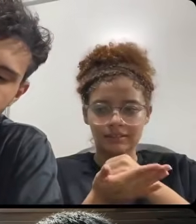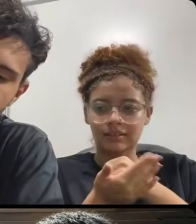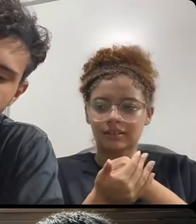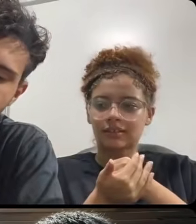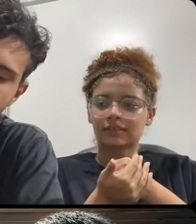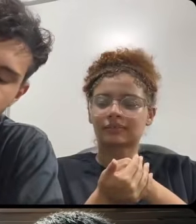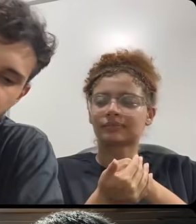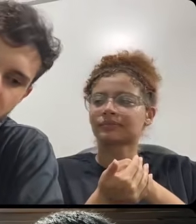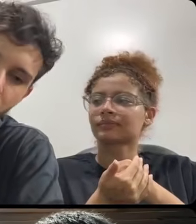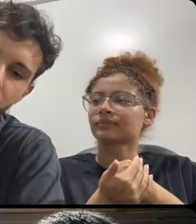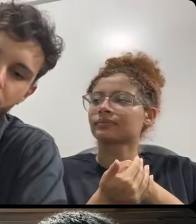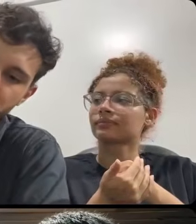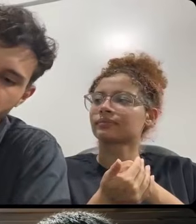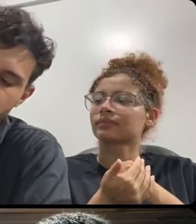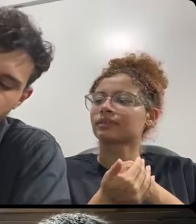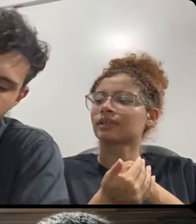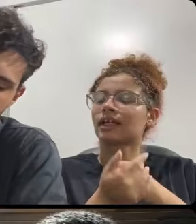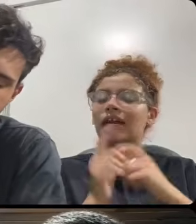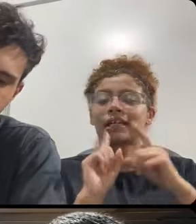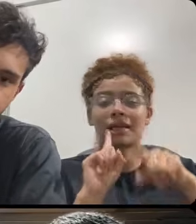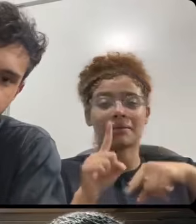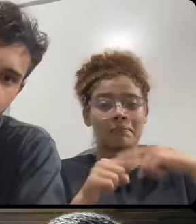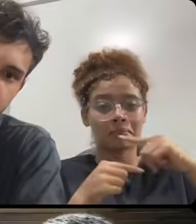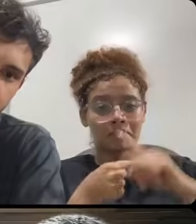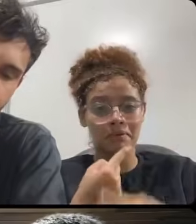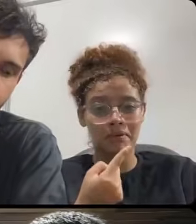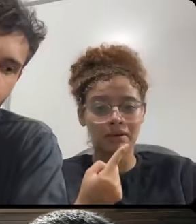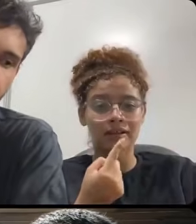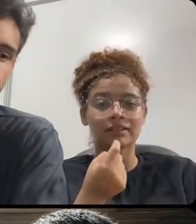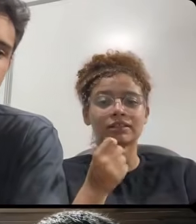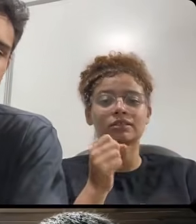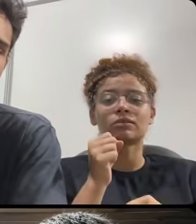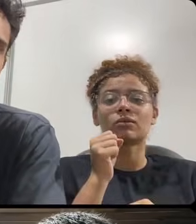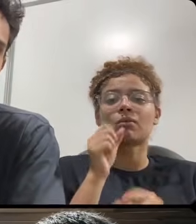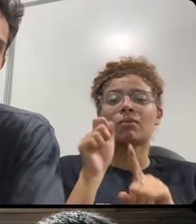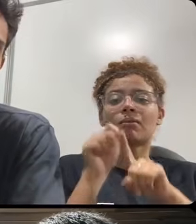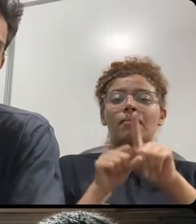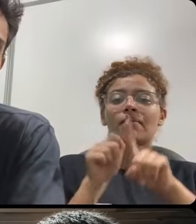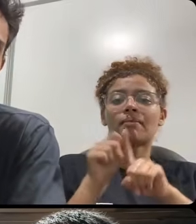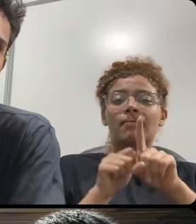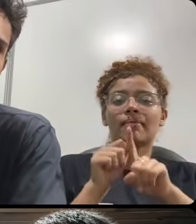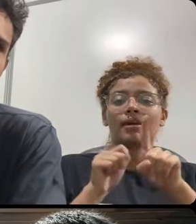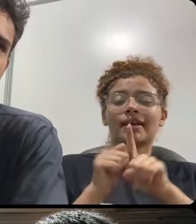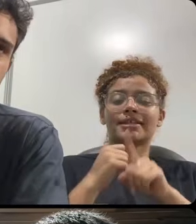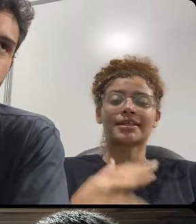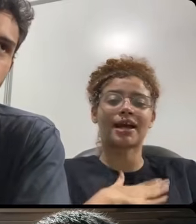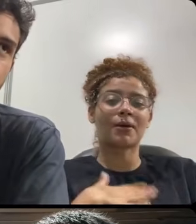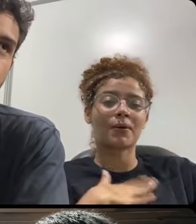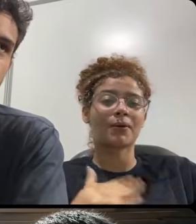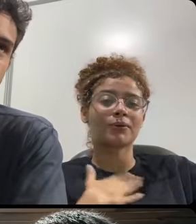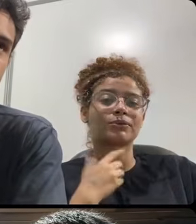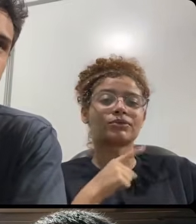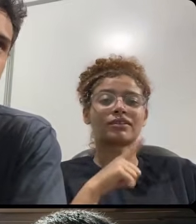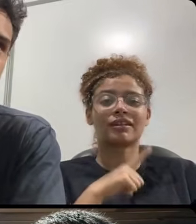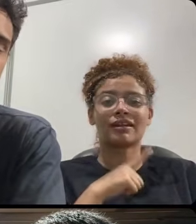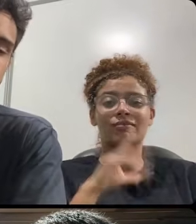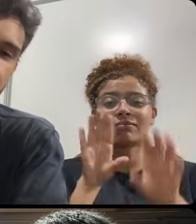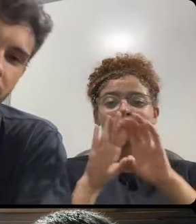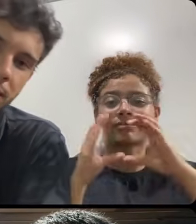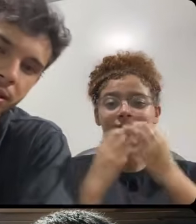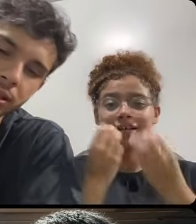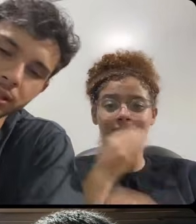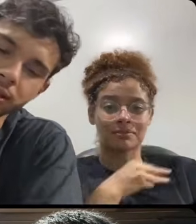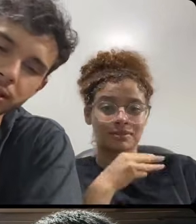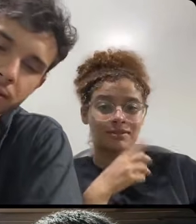tudo mais. Mas no mesmo ano, em agosto de 2024, eu participei do Congresso Internacional